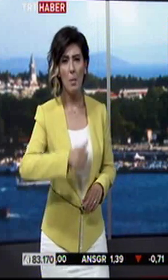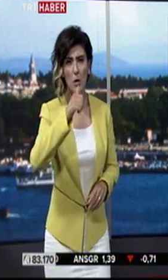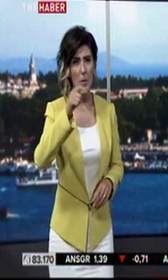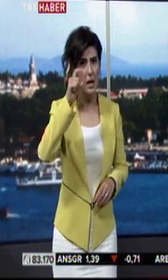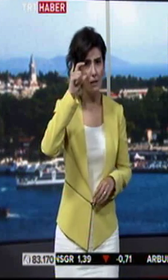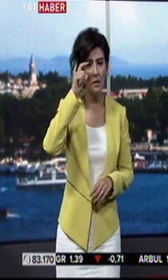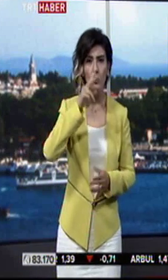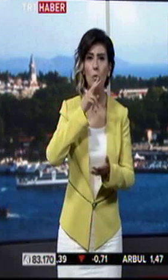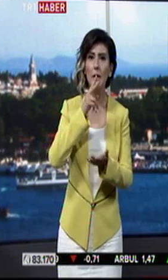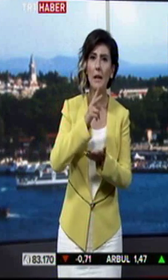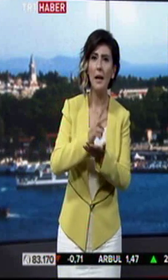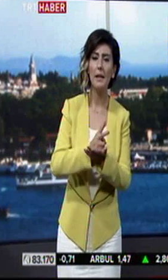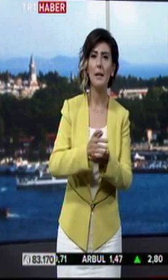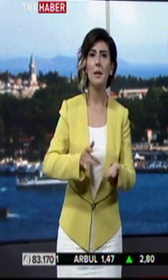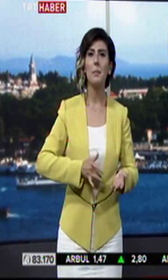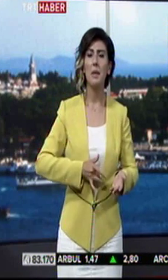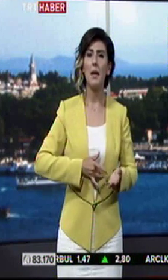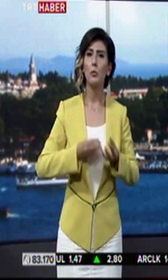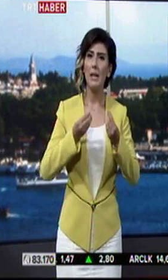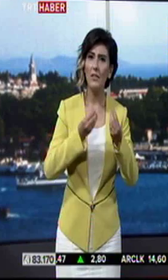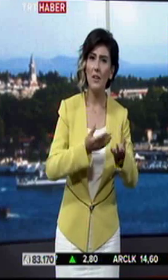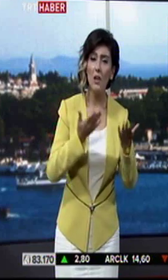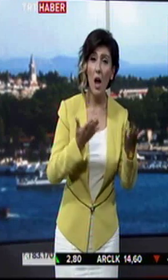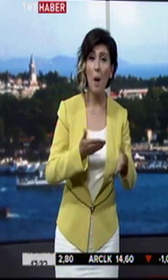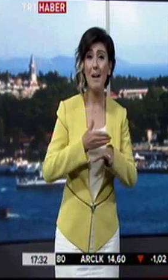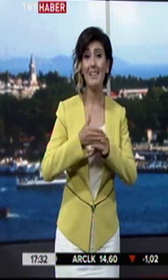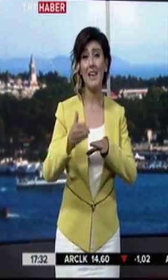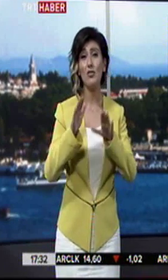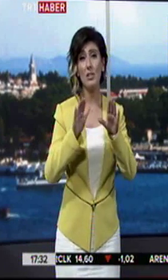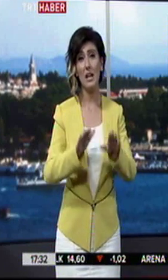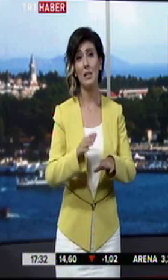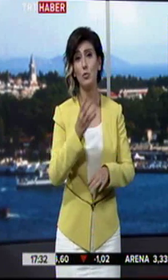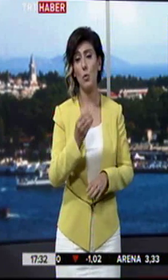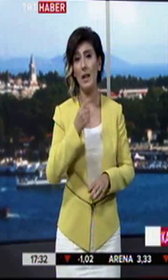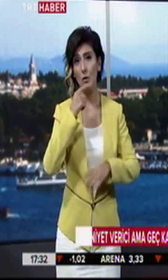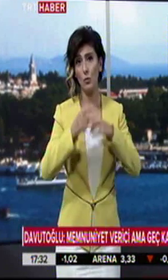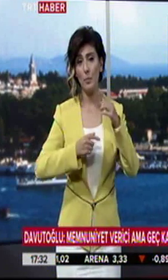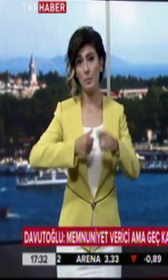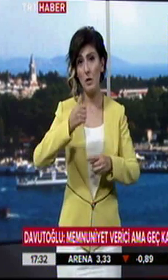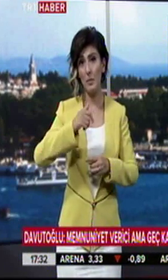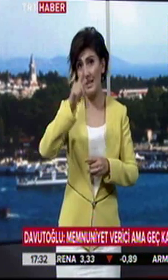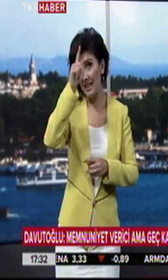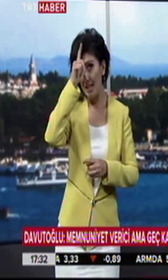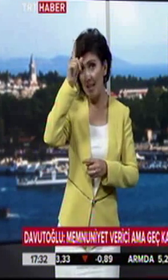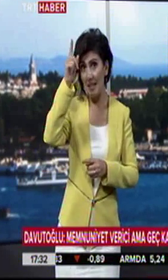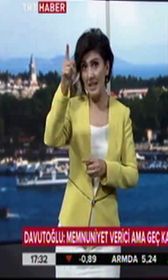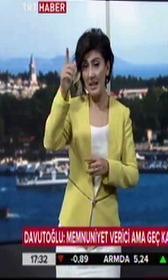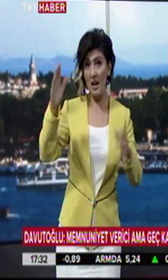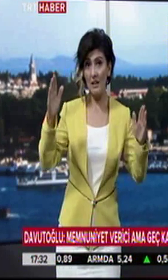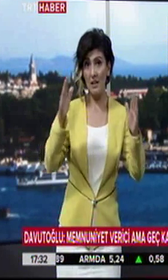Başbakan Ahmet Davutoğlu kararı "Memnuniyet verici ama geç kalınmış" olarak yorumladı. Başbakan, İran karşı